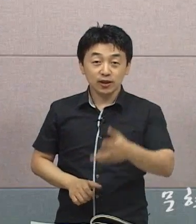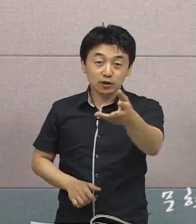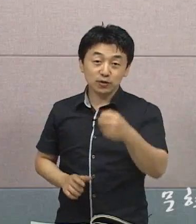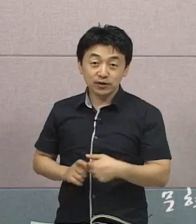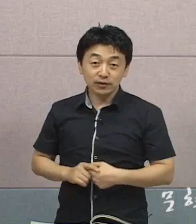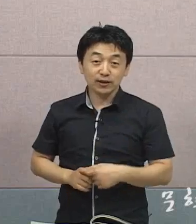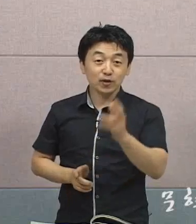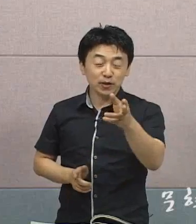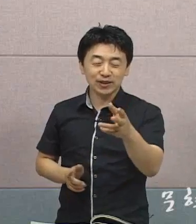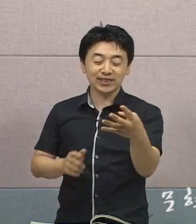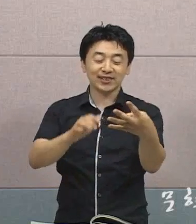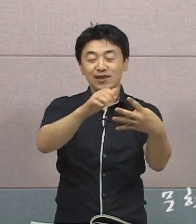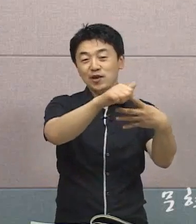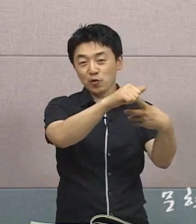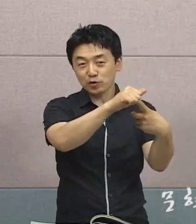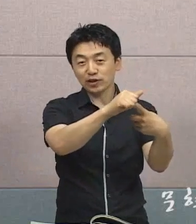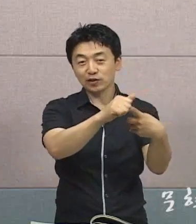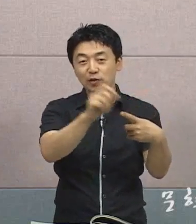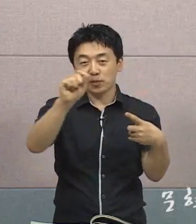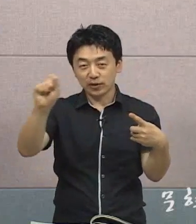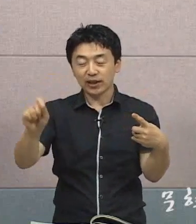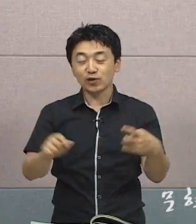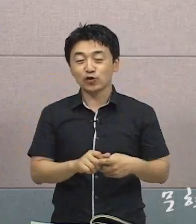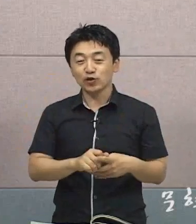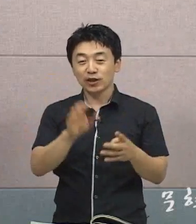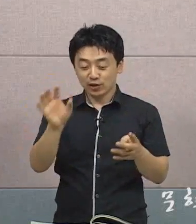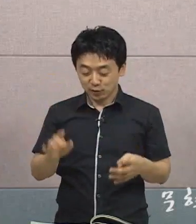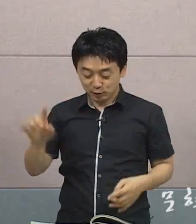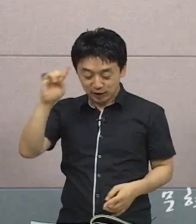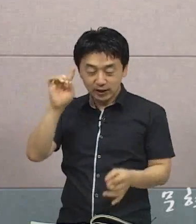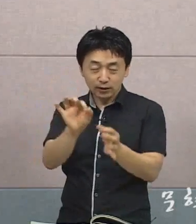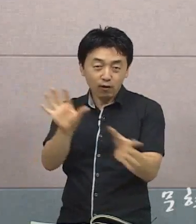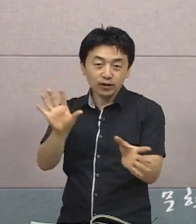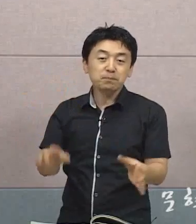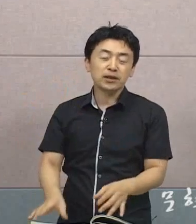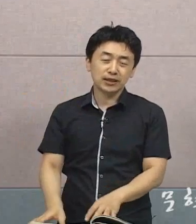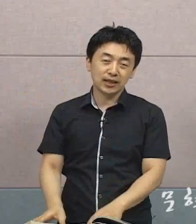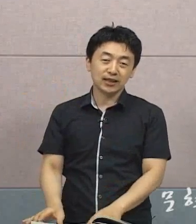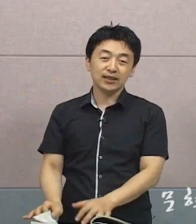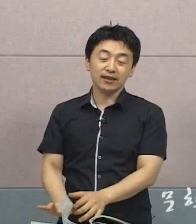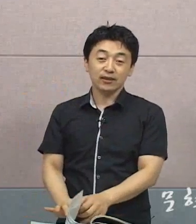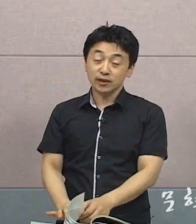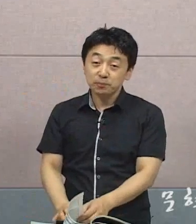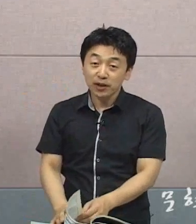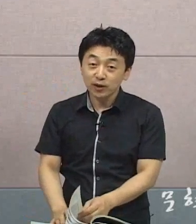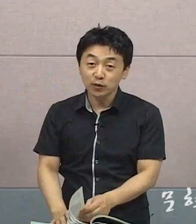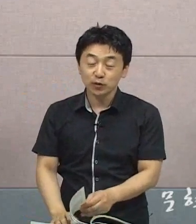처음 보셨죠? 예, 처음 보셨을 테니까요. 꼭 외우셔야 되고요. 별표 3개 해주시고 외우셔야 할 뜻밖이다. 예, 뜻밖에도